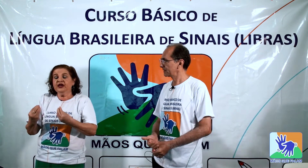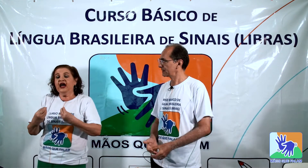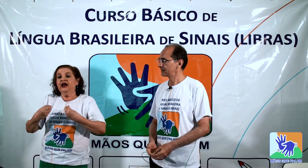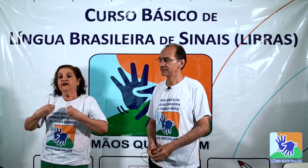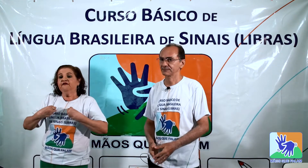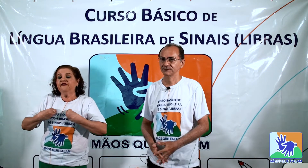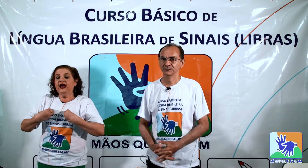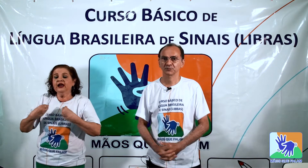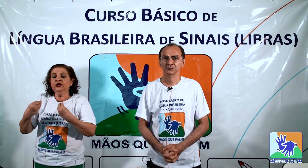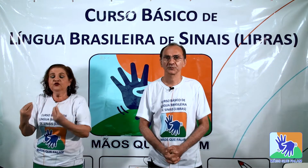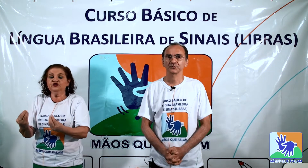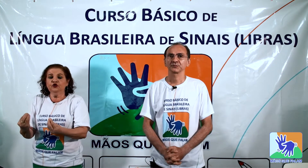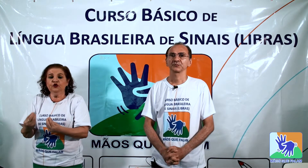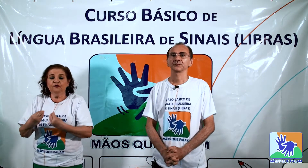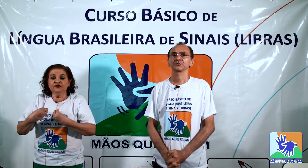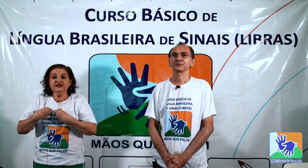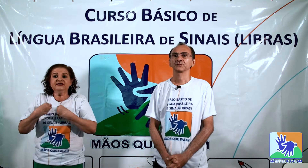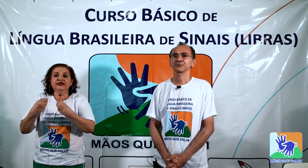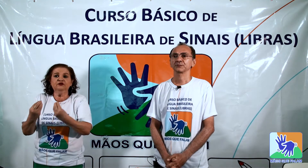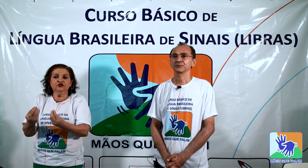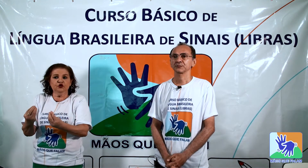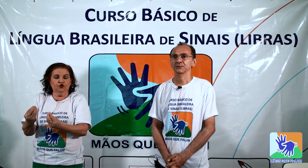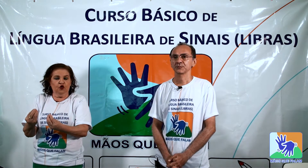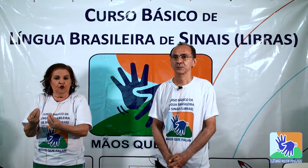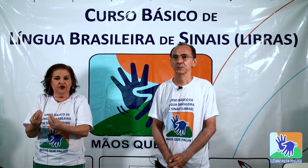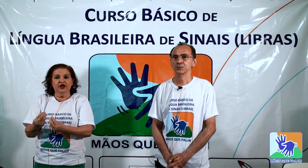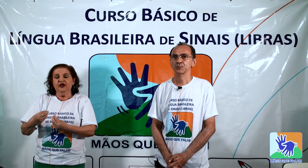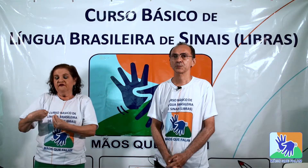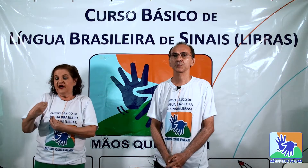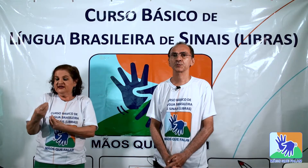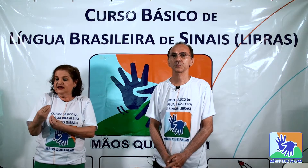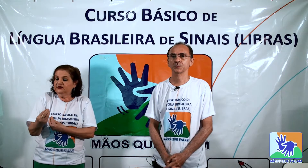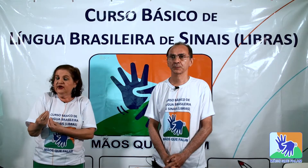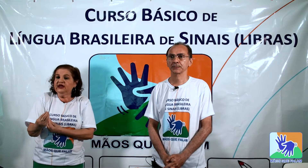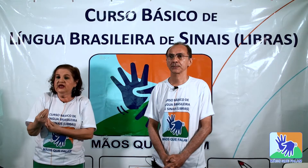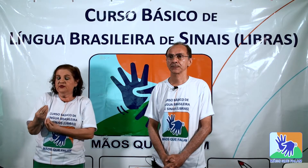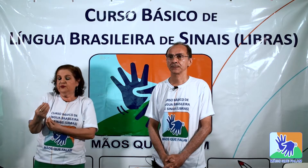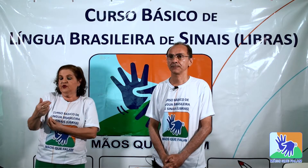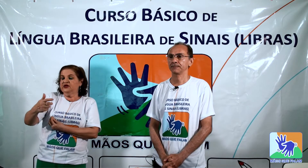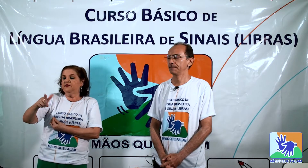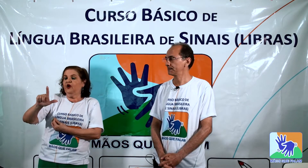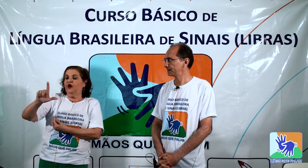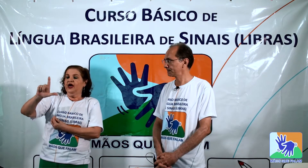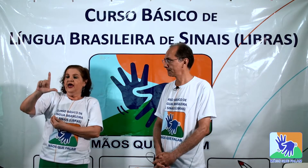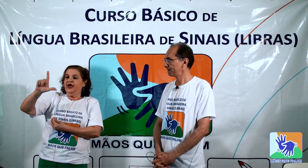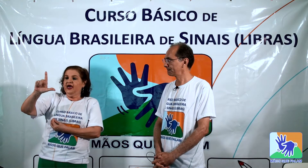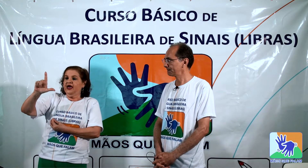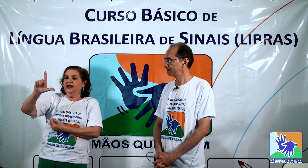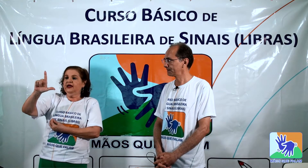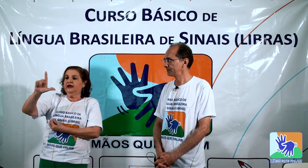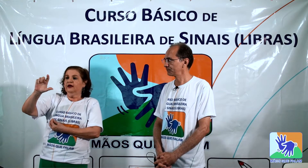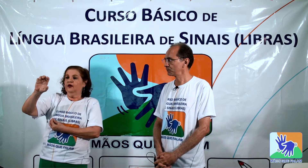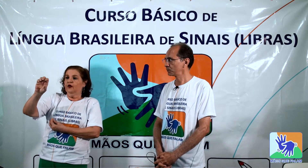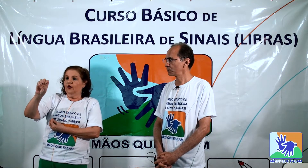comunicar falando dizendo o seu nome, fazendo em Libras. Por exemplo, ó, L,